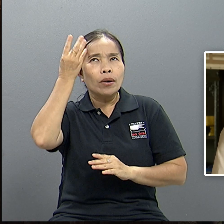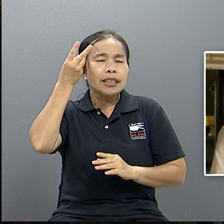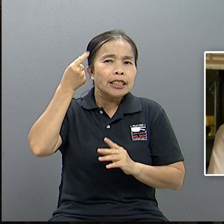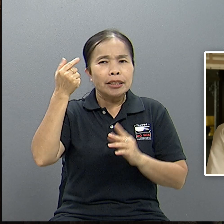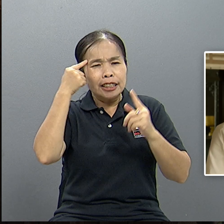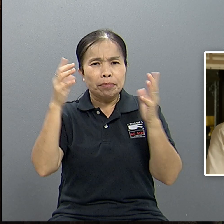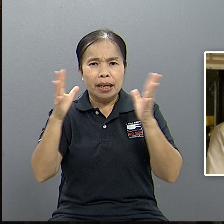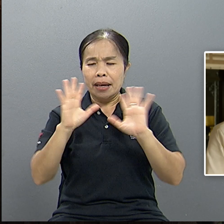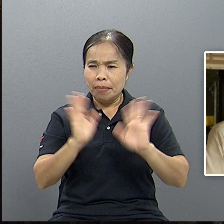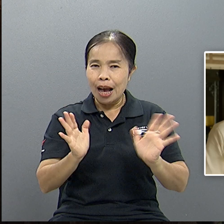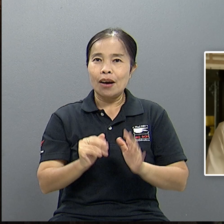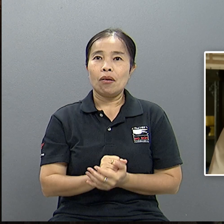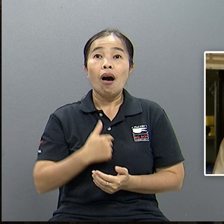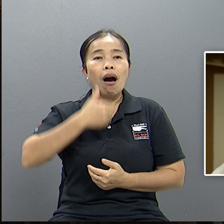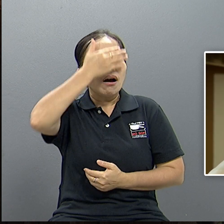านะ